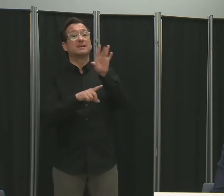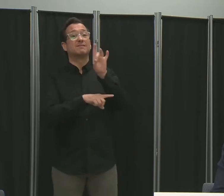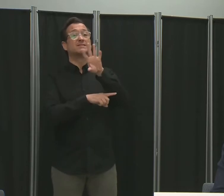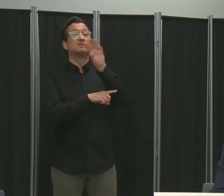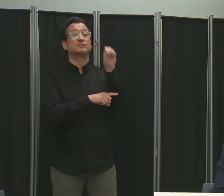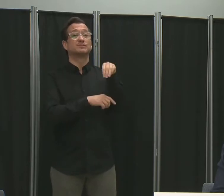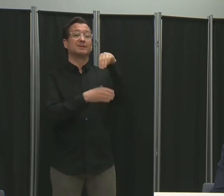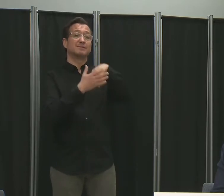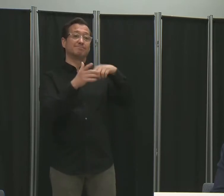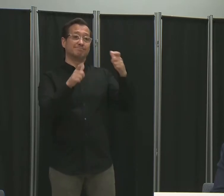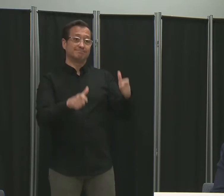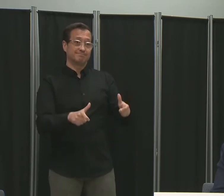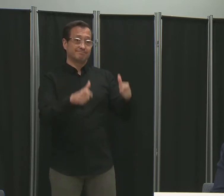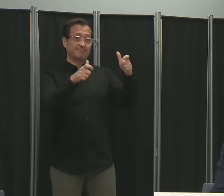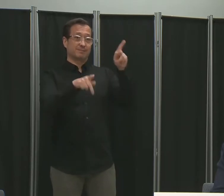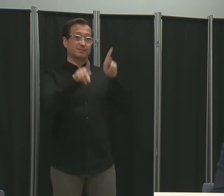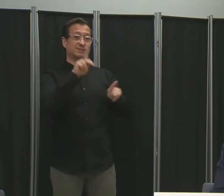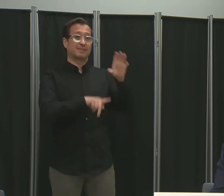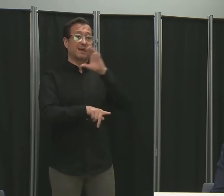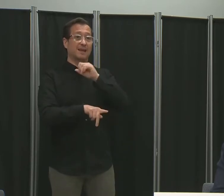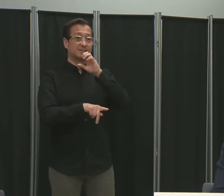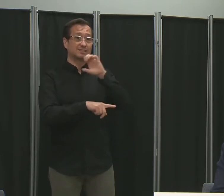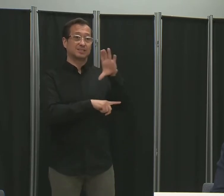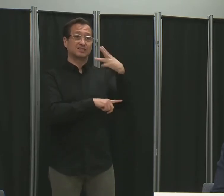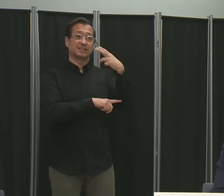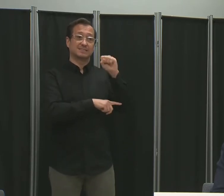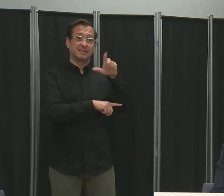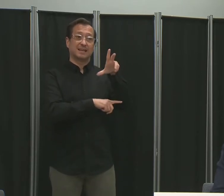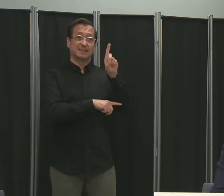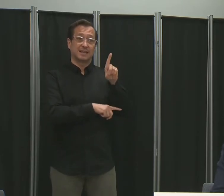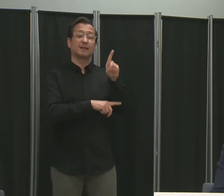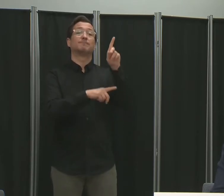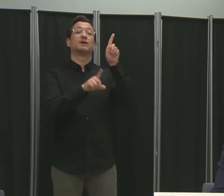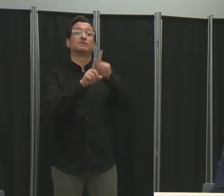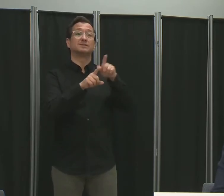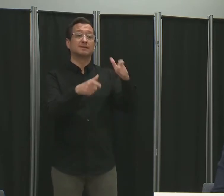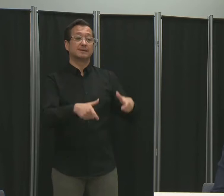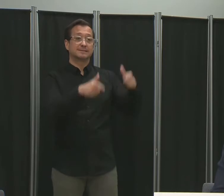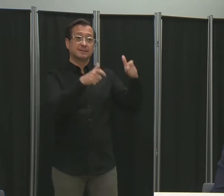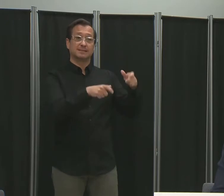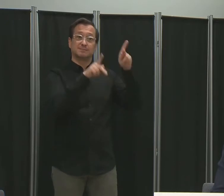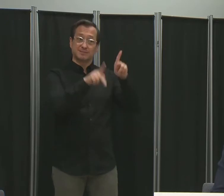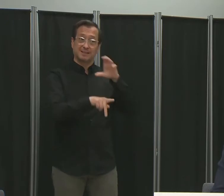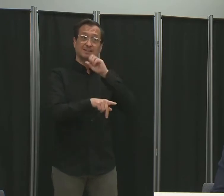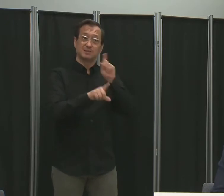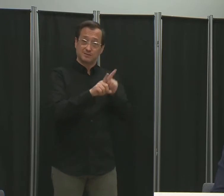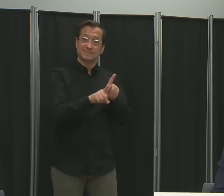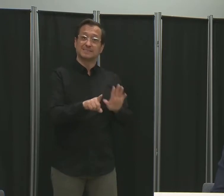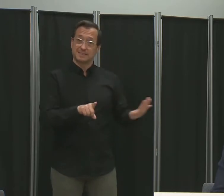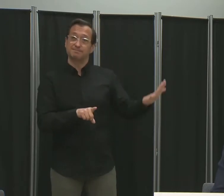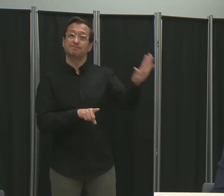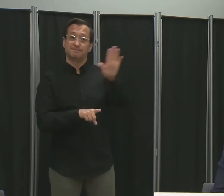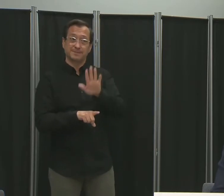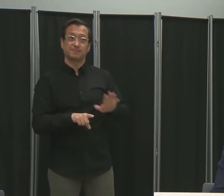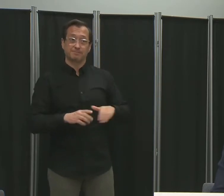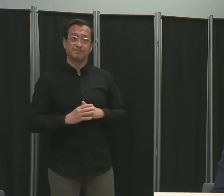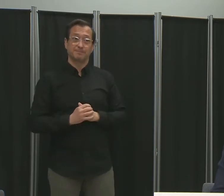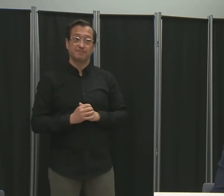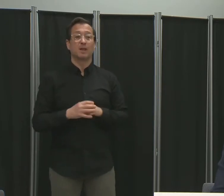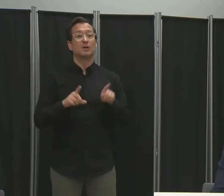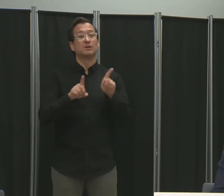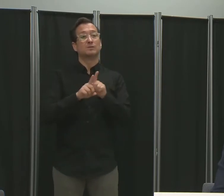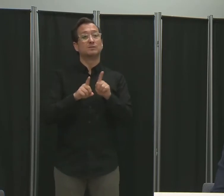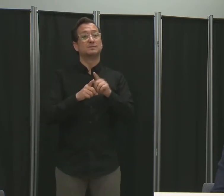pour nos aînés ch et celle des résidences pour personnes âgées et nous avons aussi près de trois mille sept cent